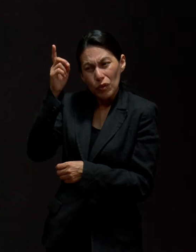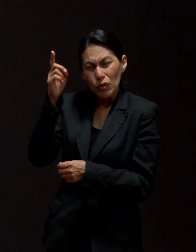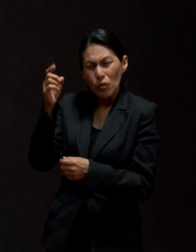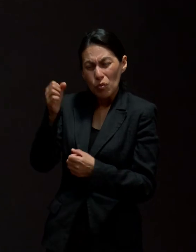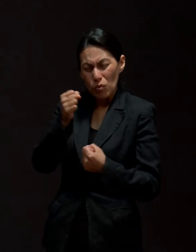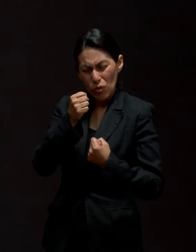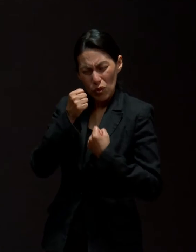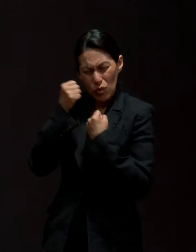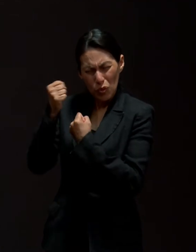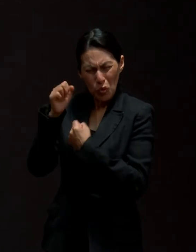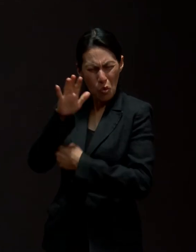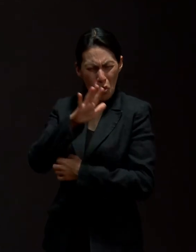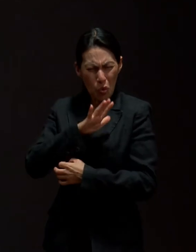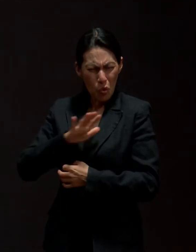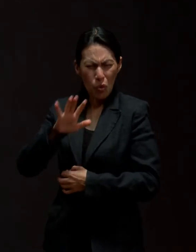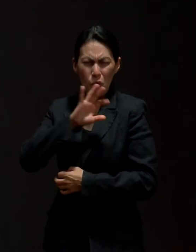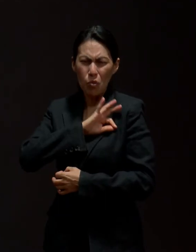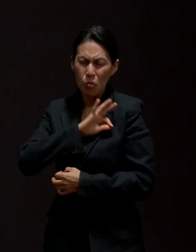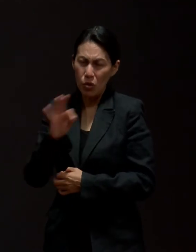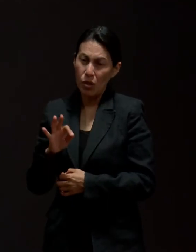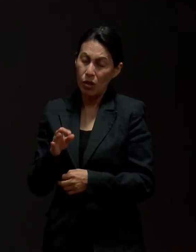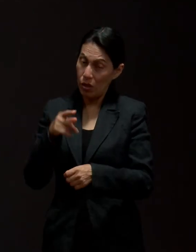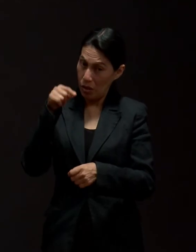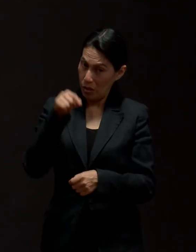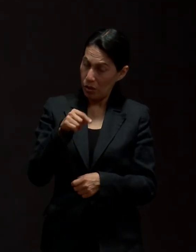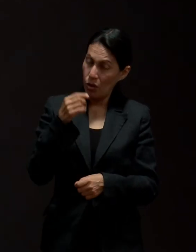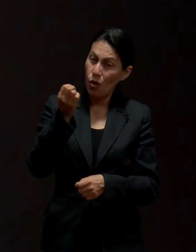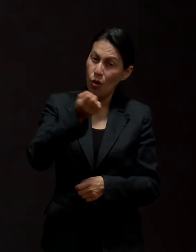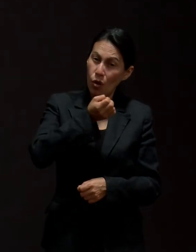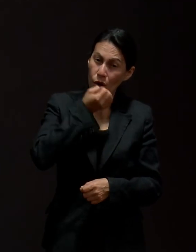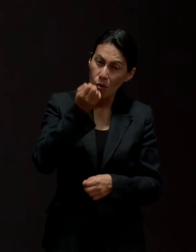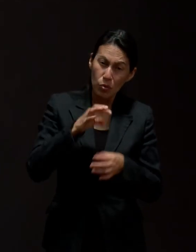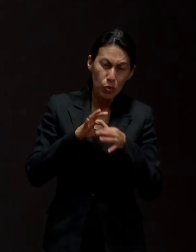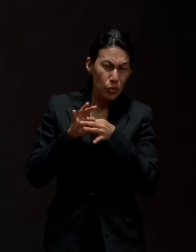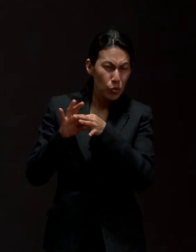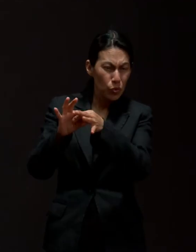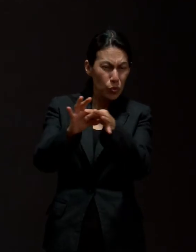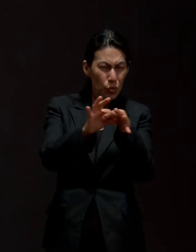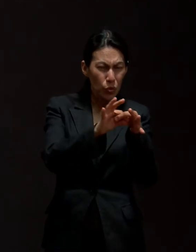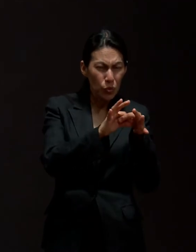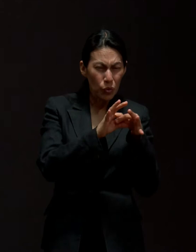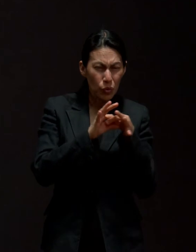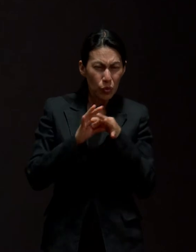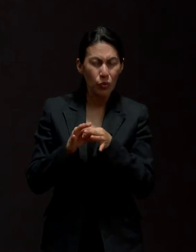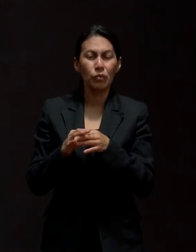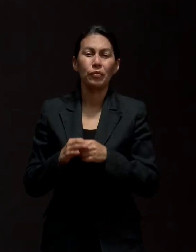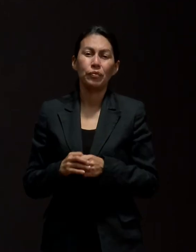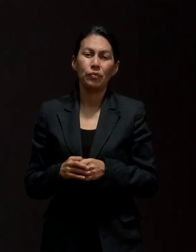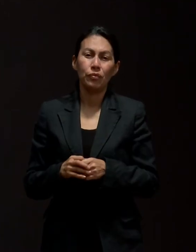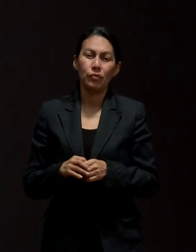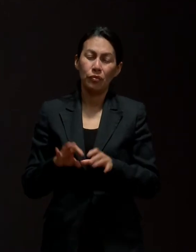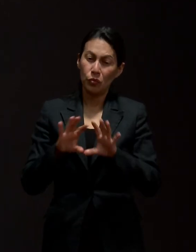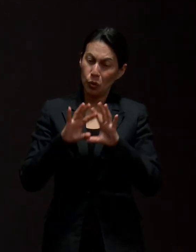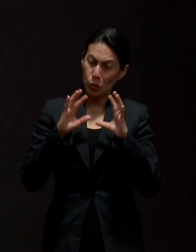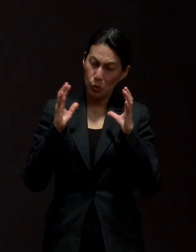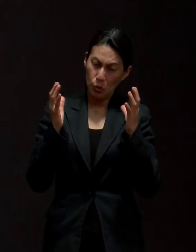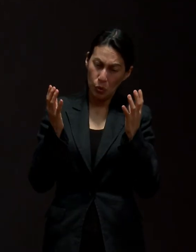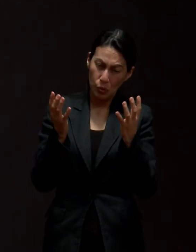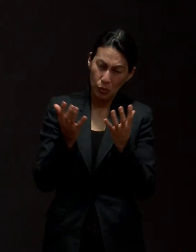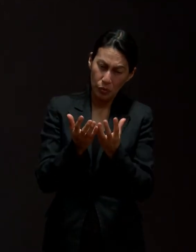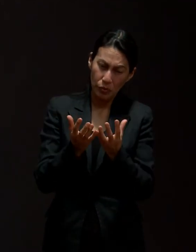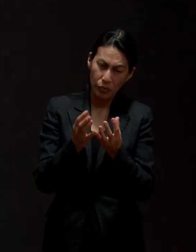eso en este programa acostumbramos a interceder. Y les digo a todos que